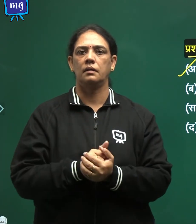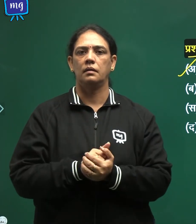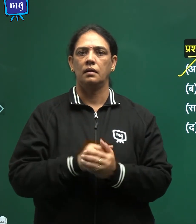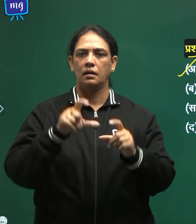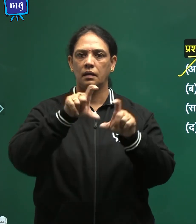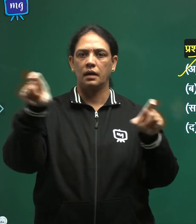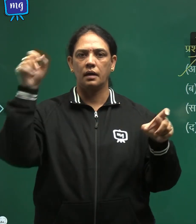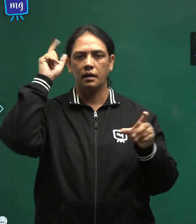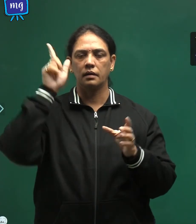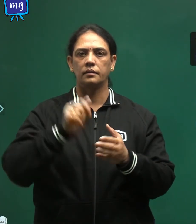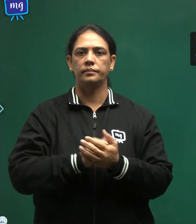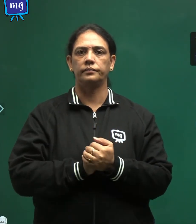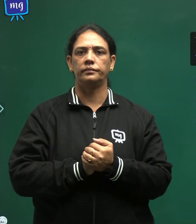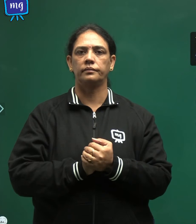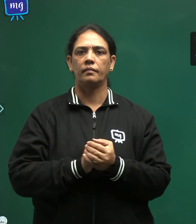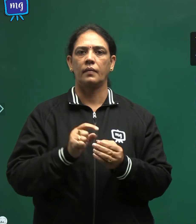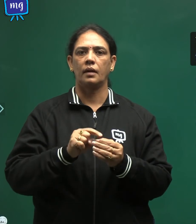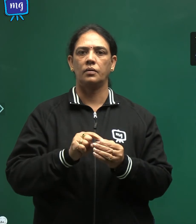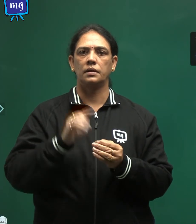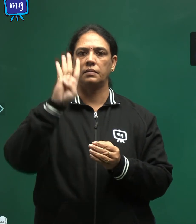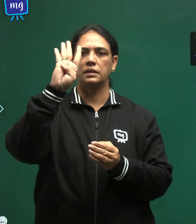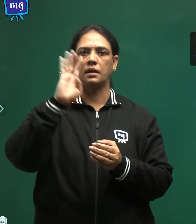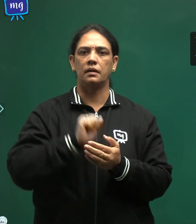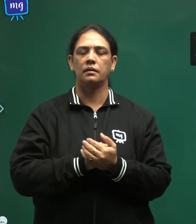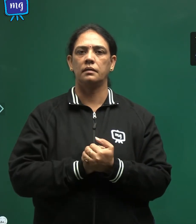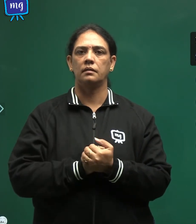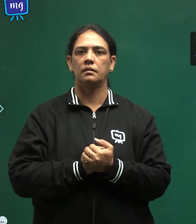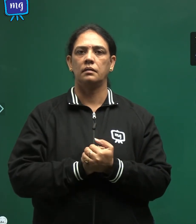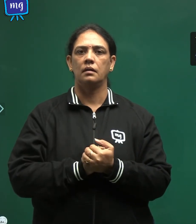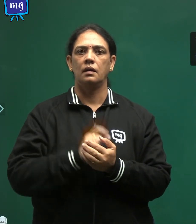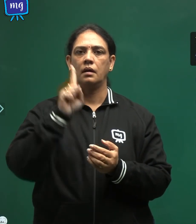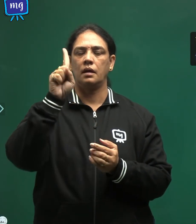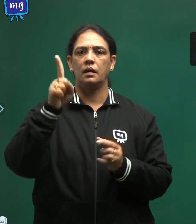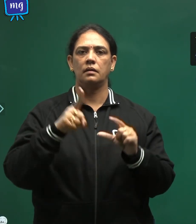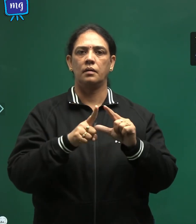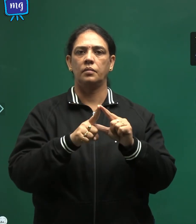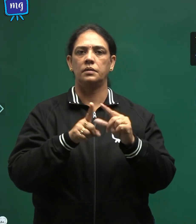समझ आ गया? प्रश्न नंबर 4, एक त्रिभुज में